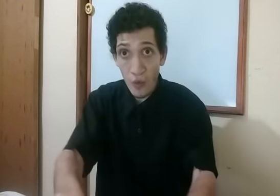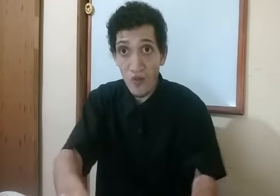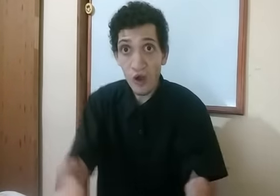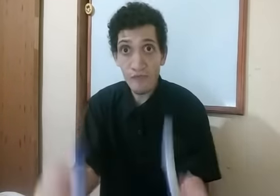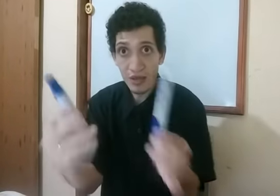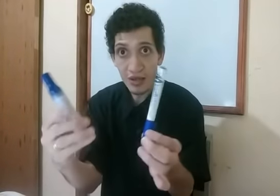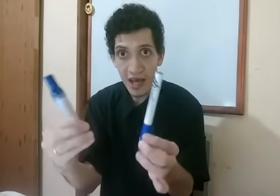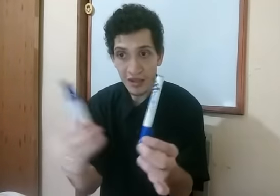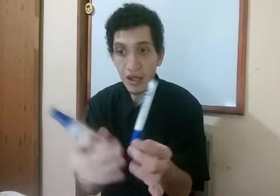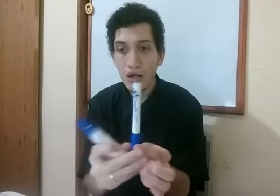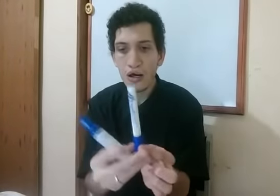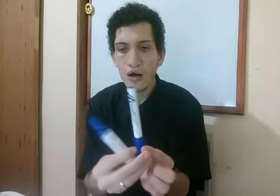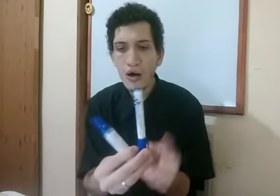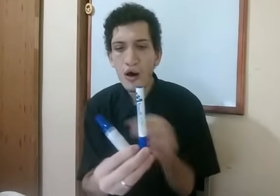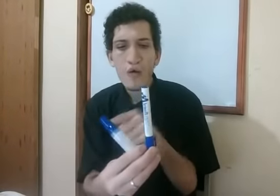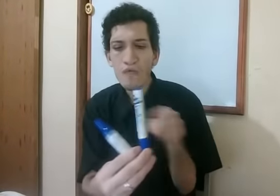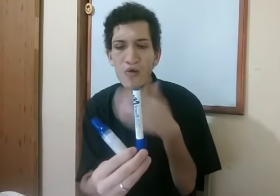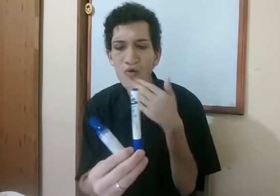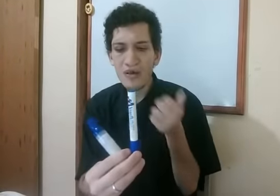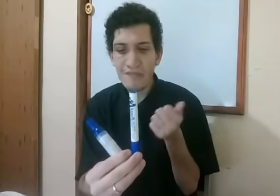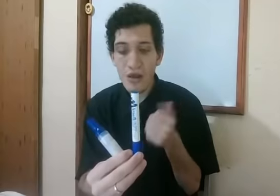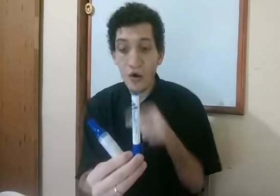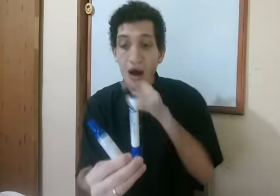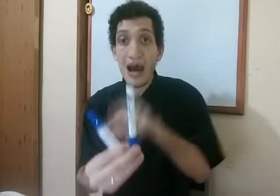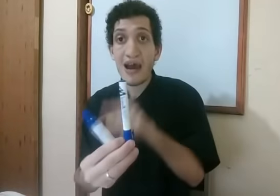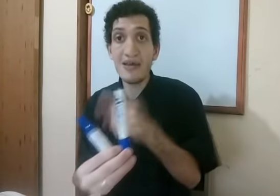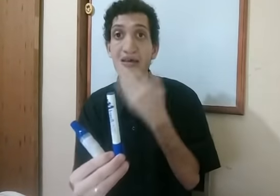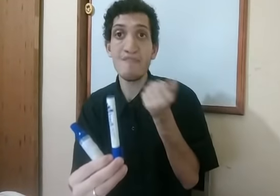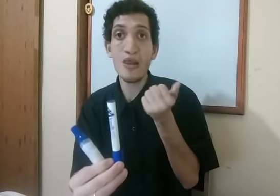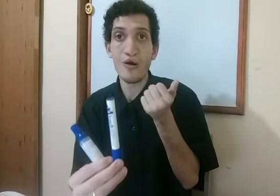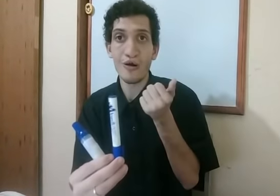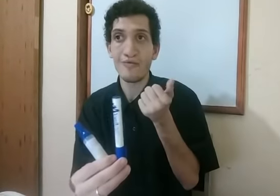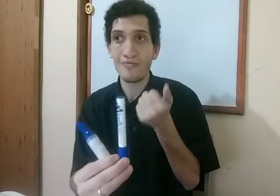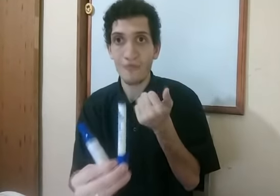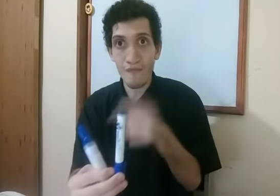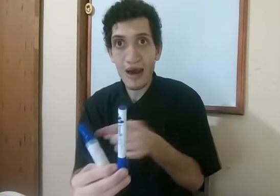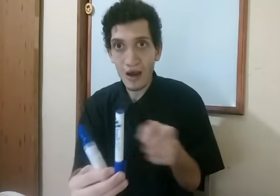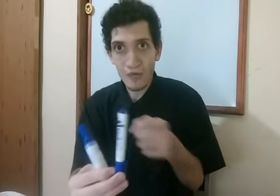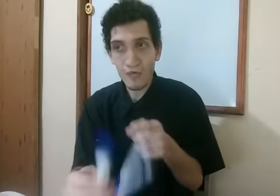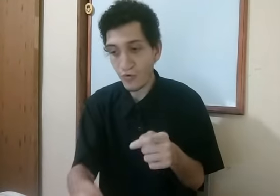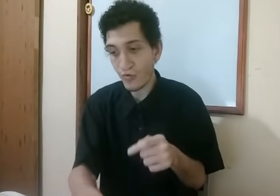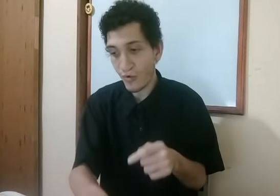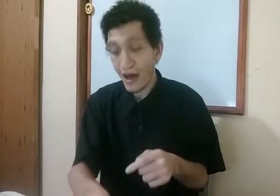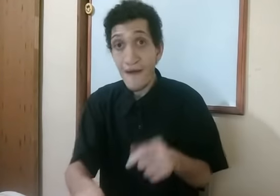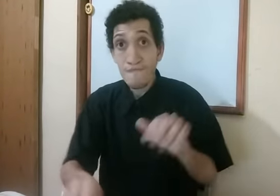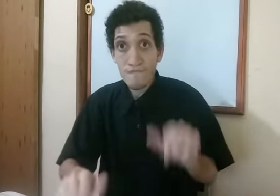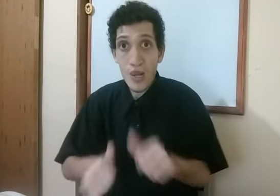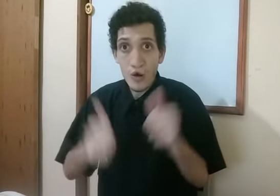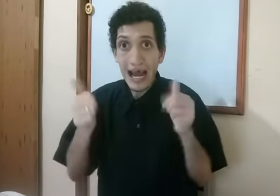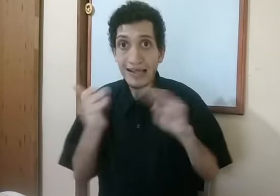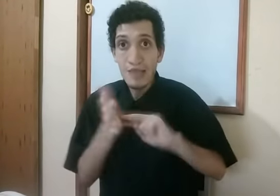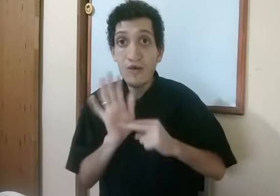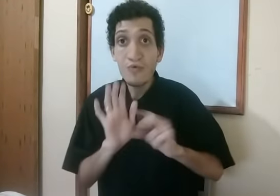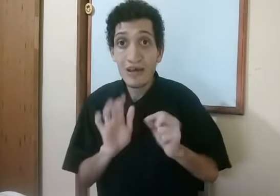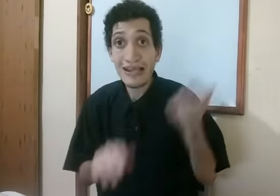Eu não pensei. Qual dos dois é melhor? Ah, esse é melhor. Comparando com o outro. Melhorar, e